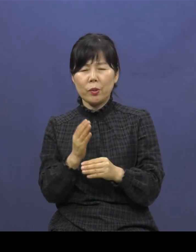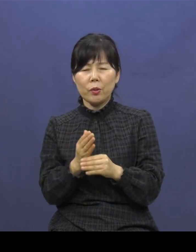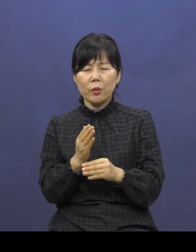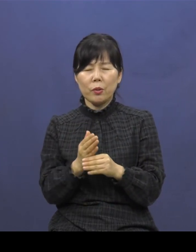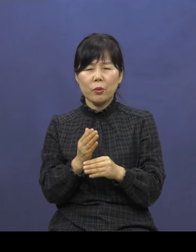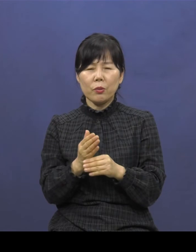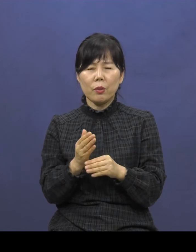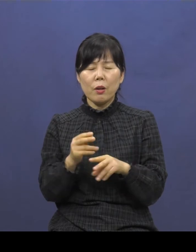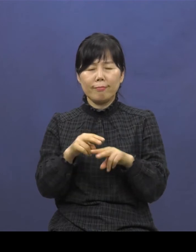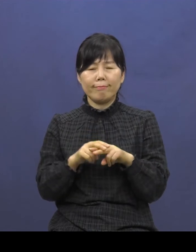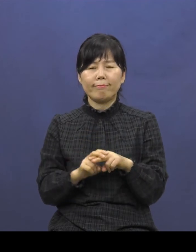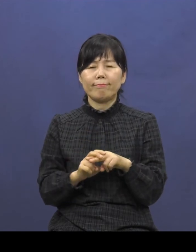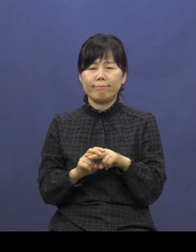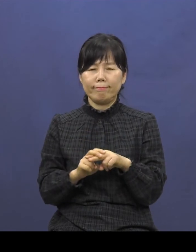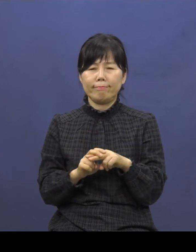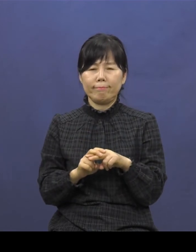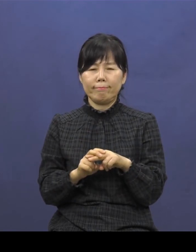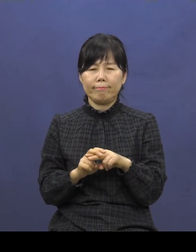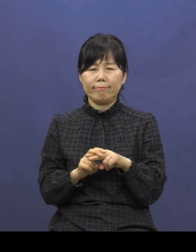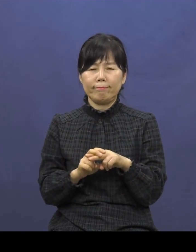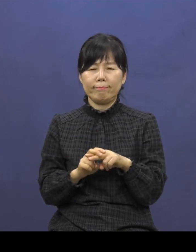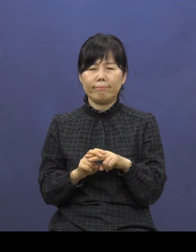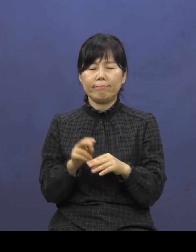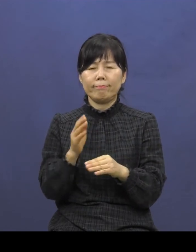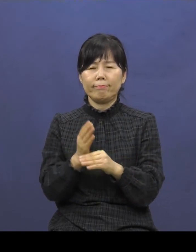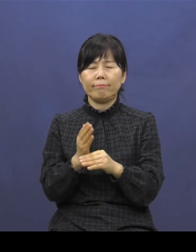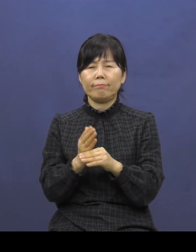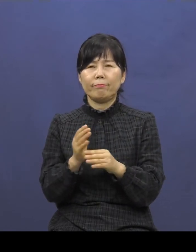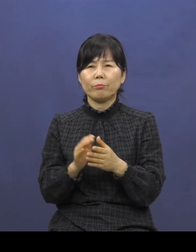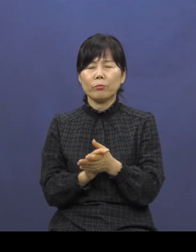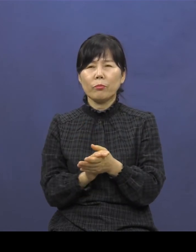앉아 있는데, 그런데 그렇게 쭉